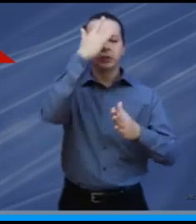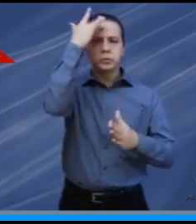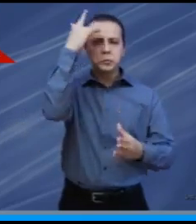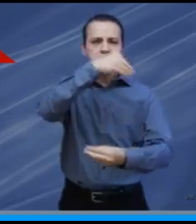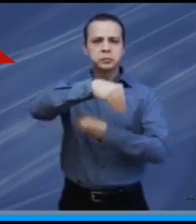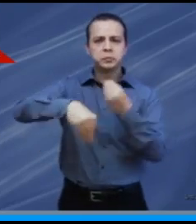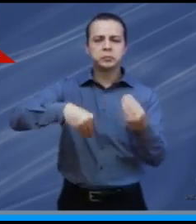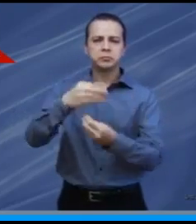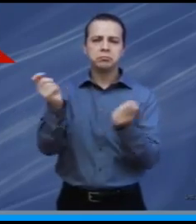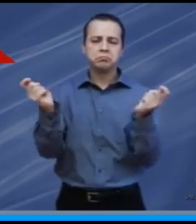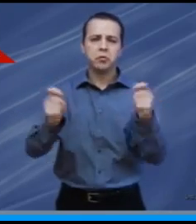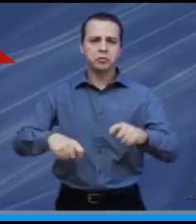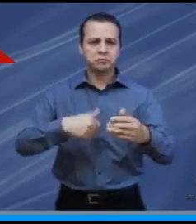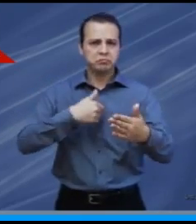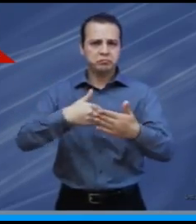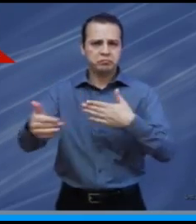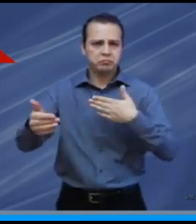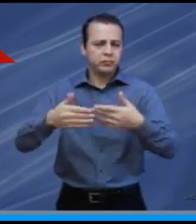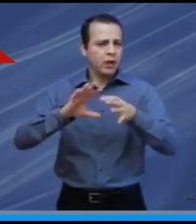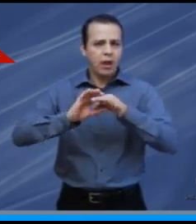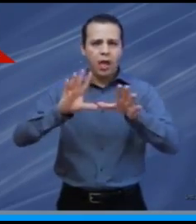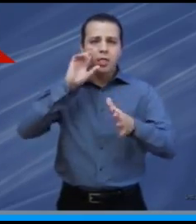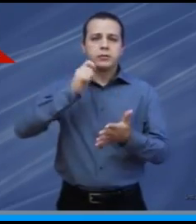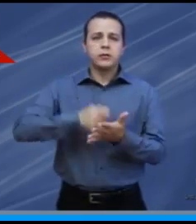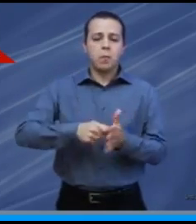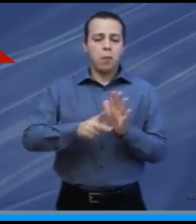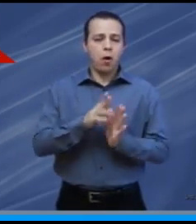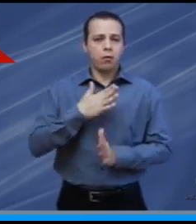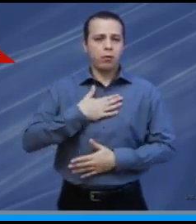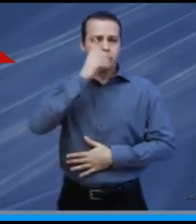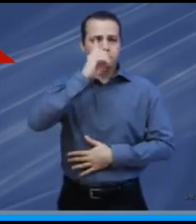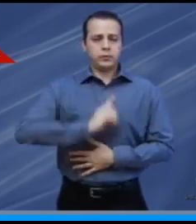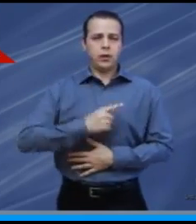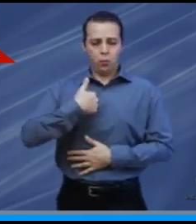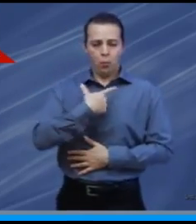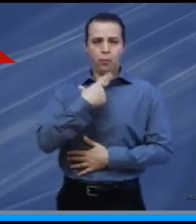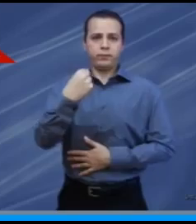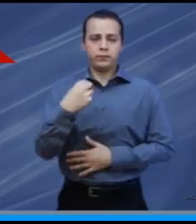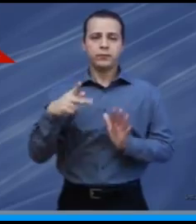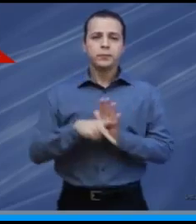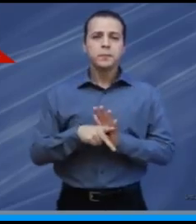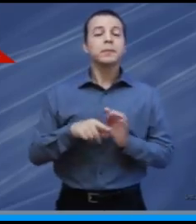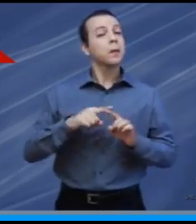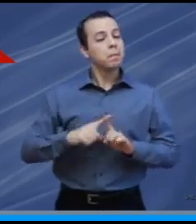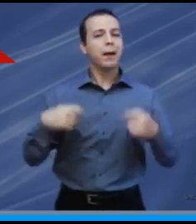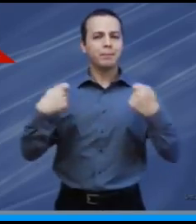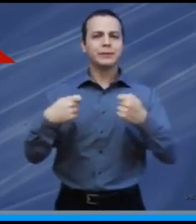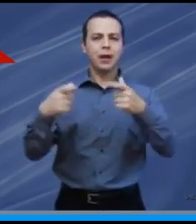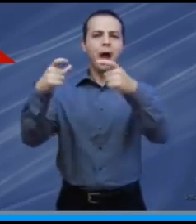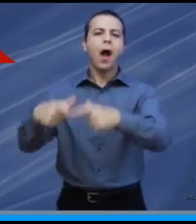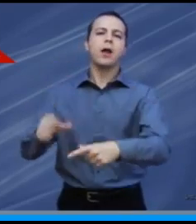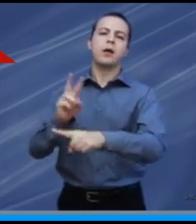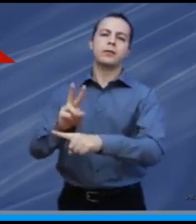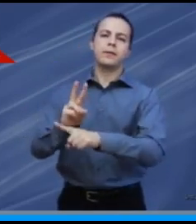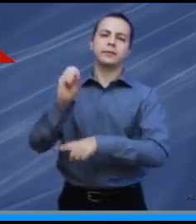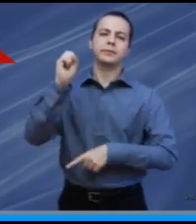os demais estão. É uma decisão dele. Se ele quiser ir para lá, ele vai. Agora, você tem que ter uma área reservada,